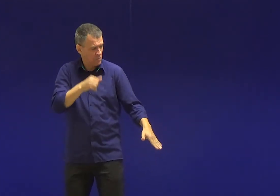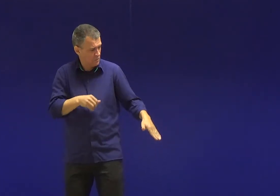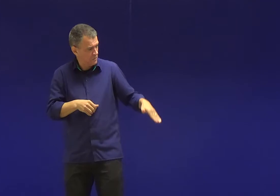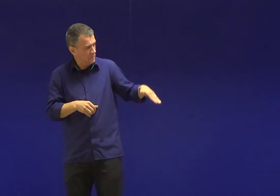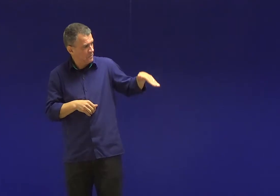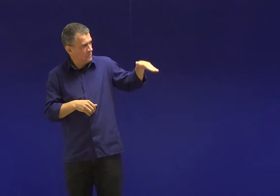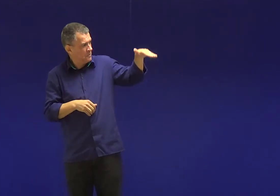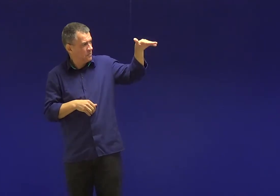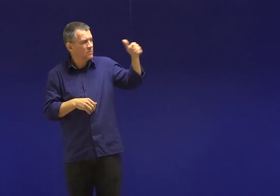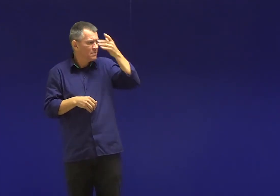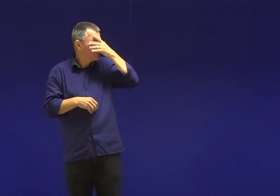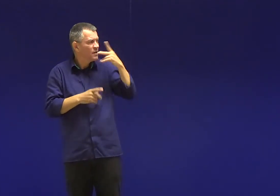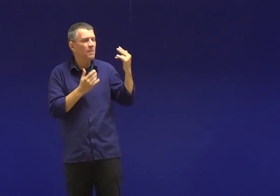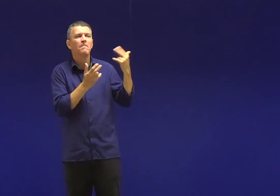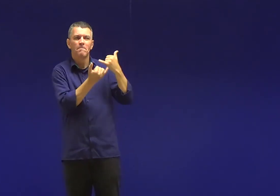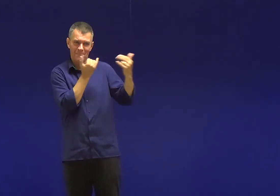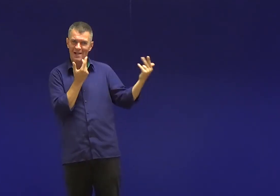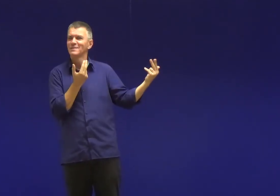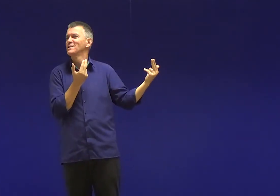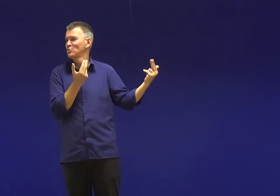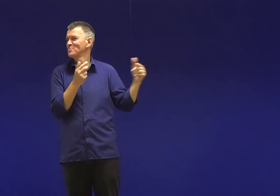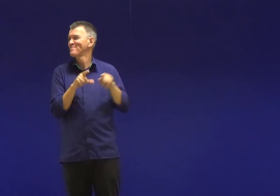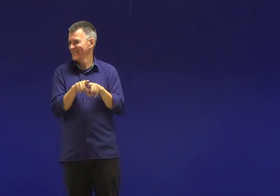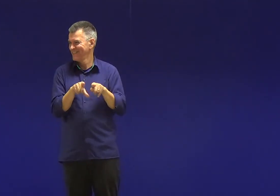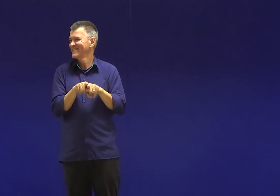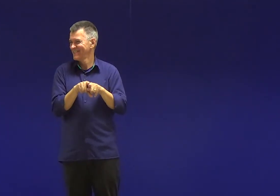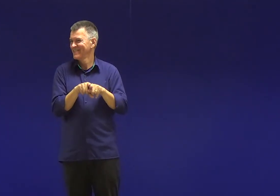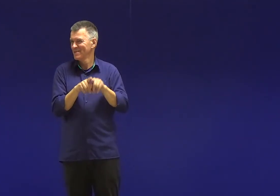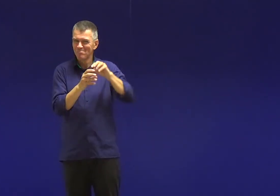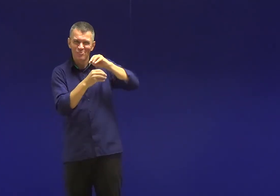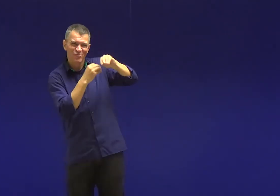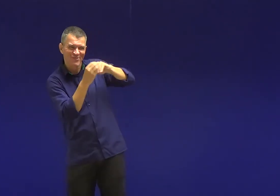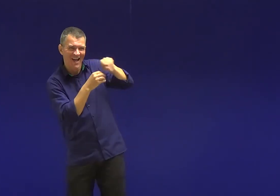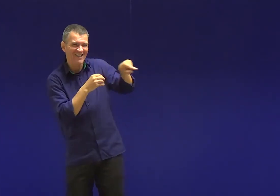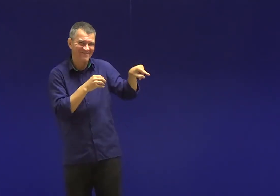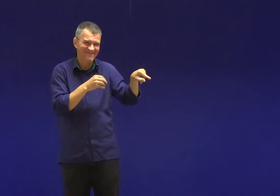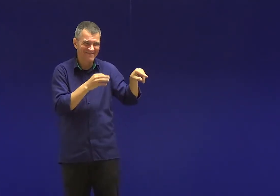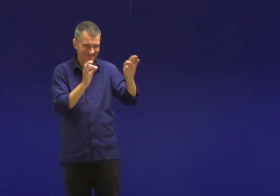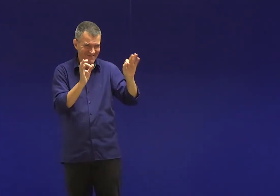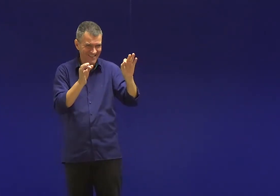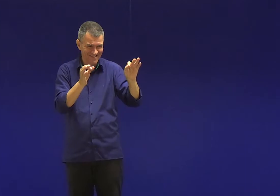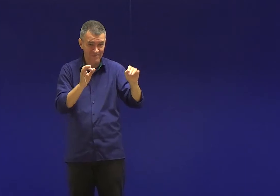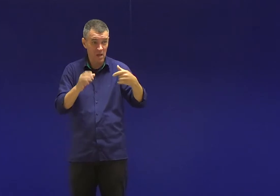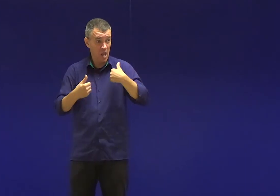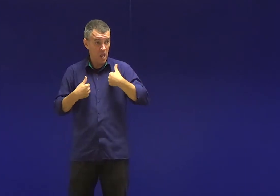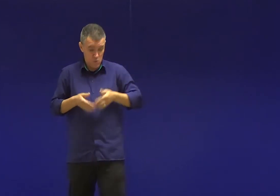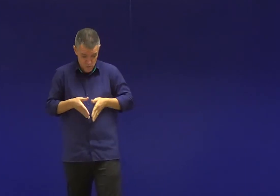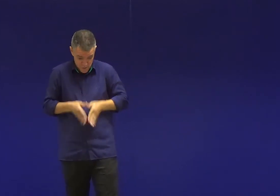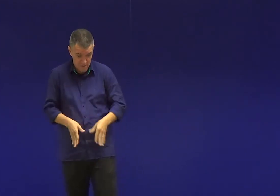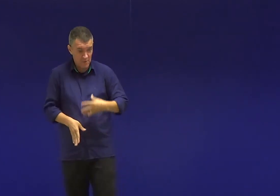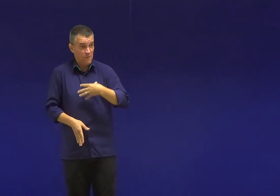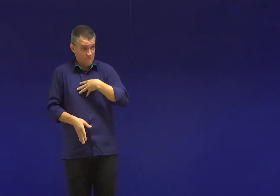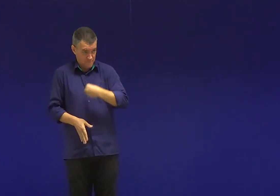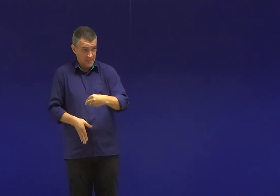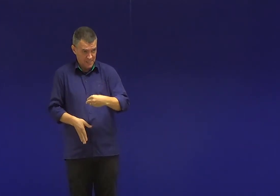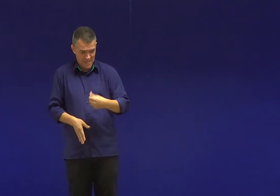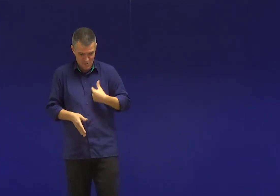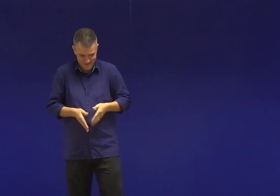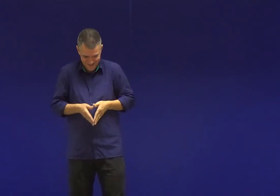Eu nasci, cresci, e então eu tive duas filhas. E minhas filhas têm características minhas e